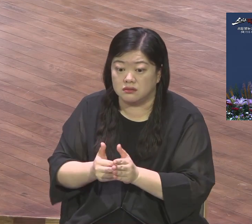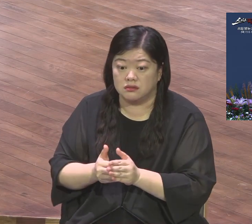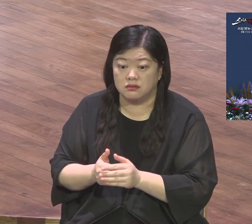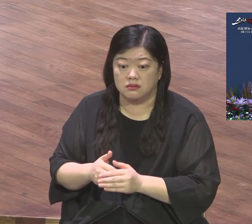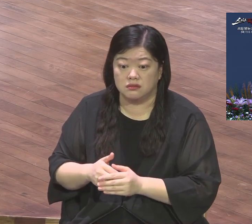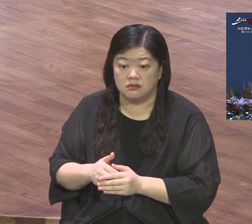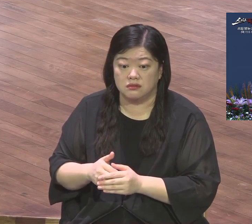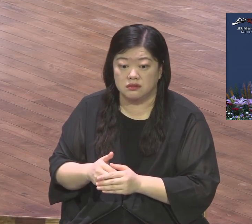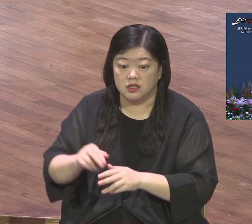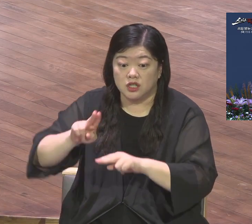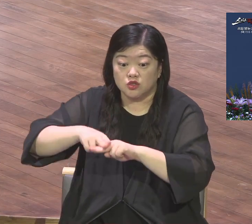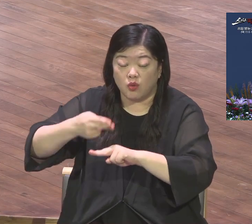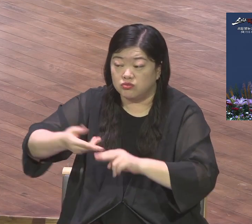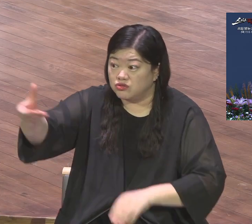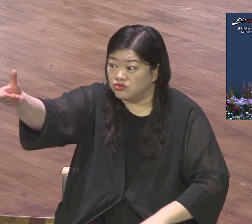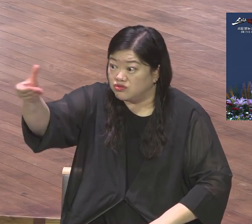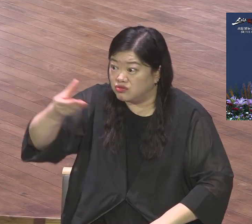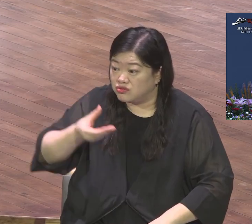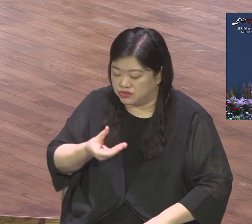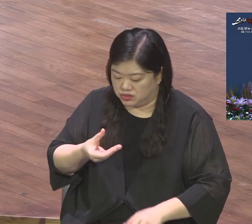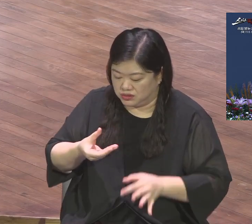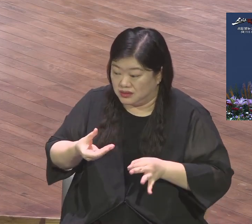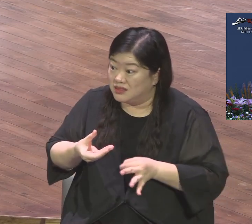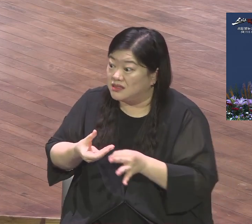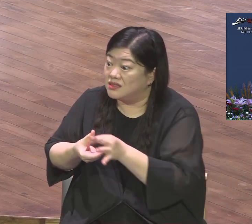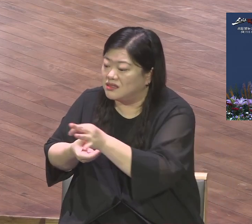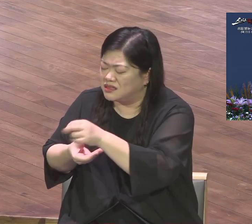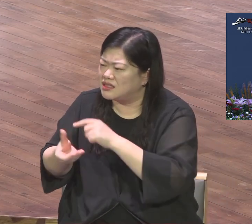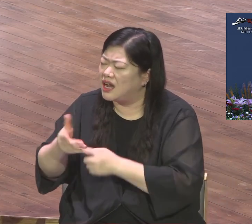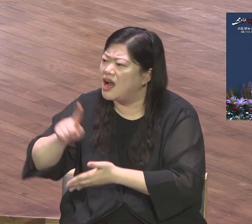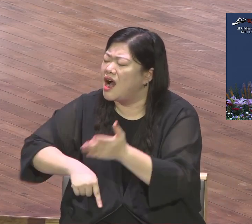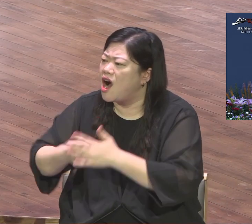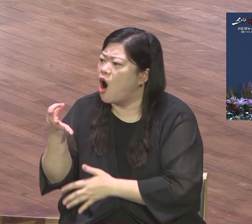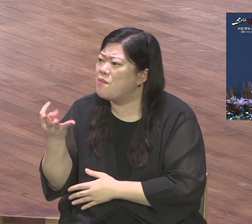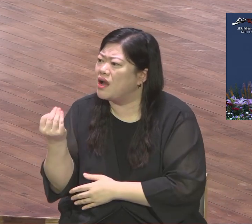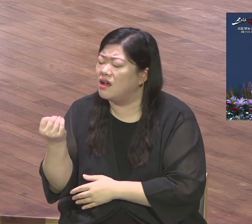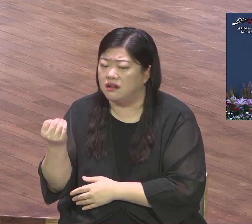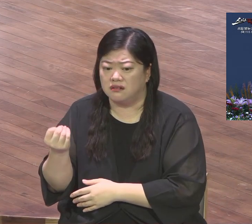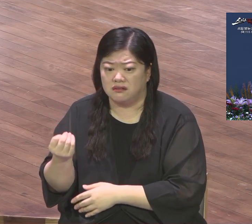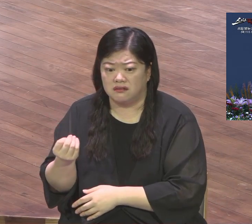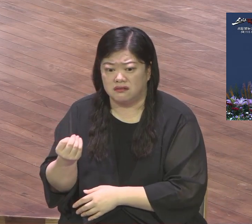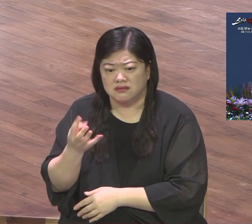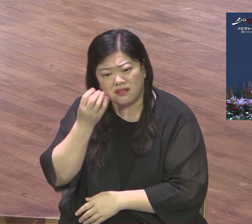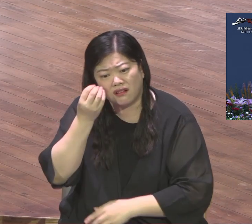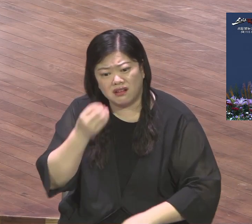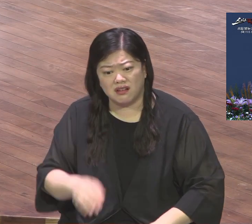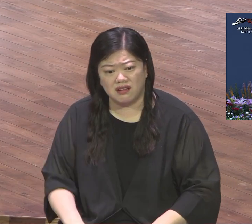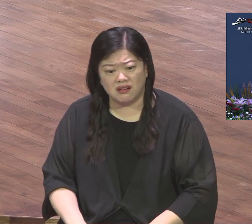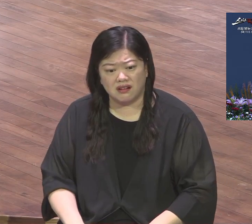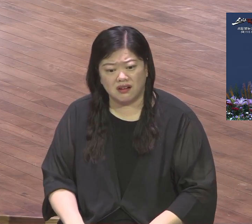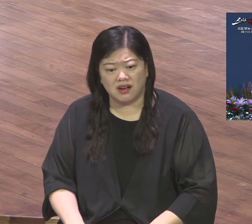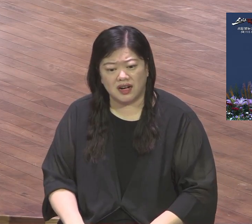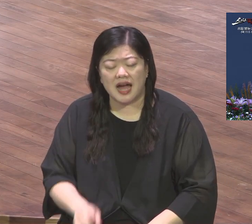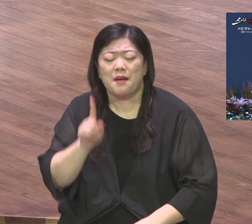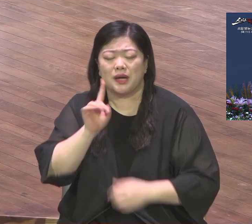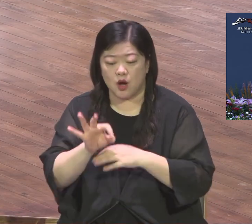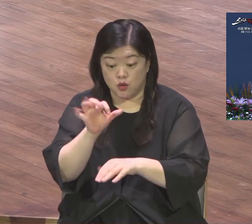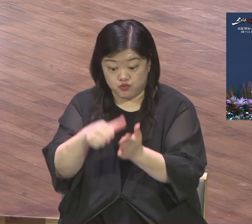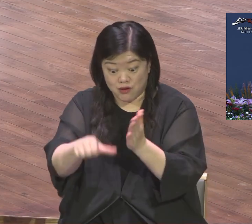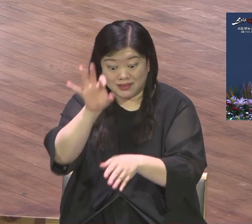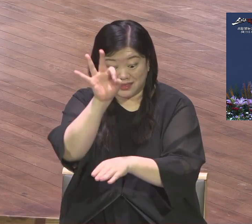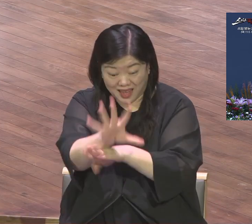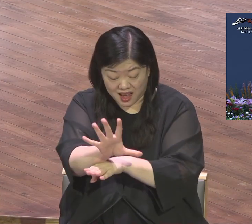안 받고 또 선물을 주는데 뭐 가격이 얼마냐고 그건 실례잖아요. 선물 주면 감사합니다.